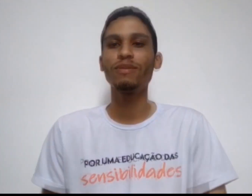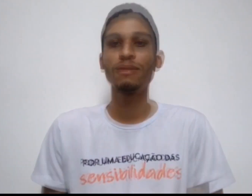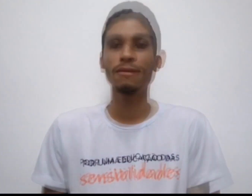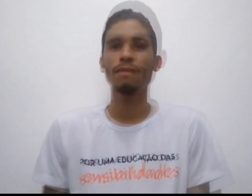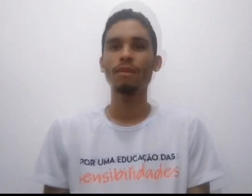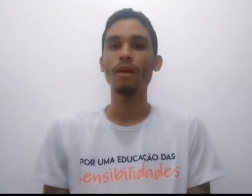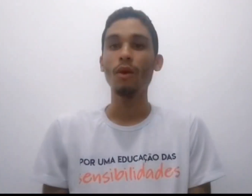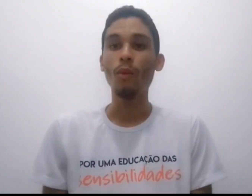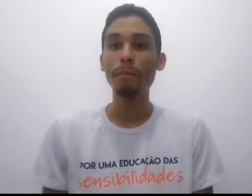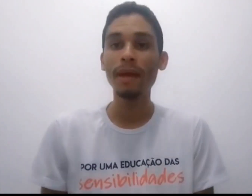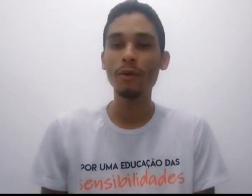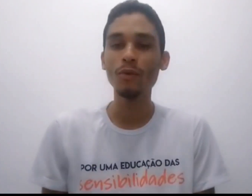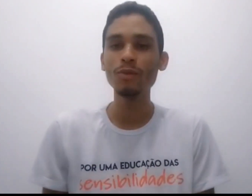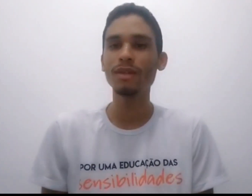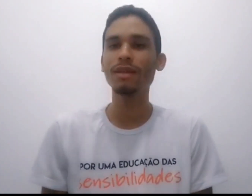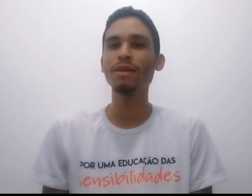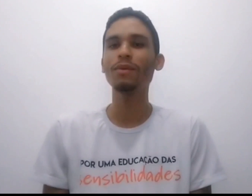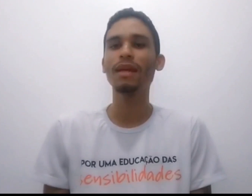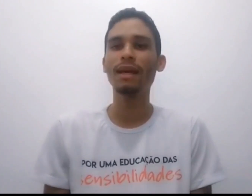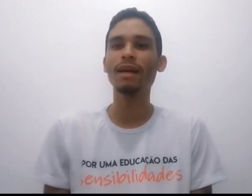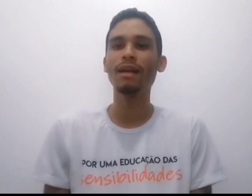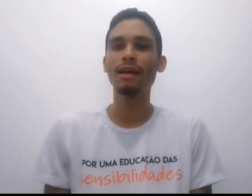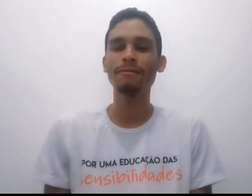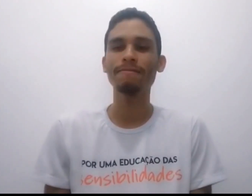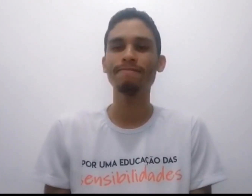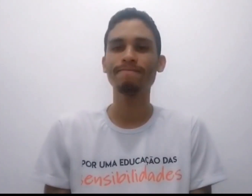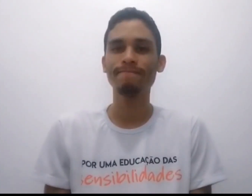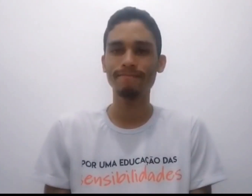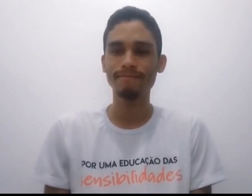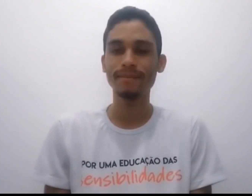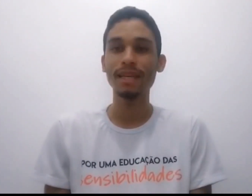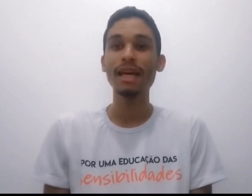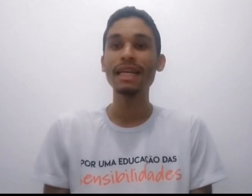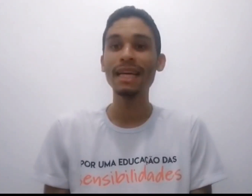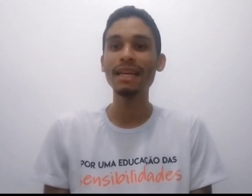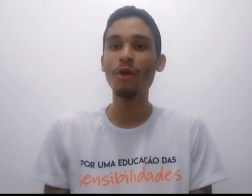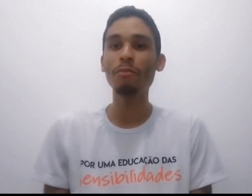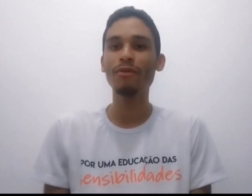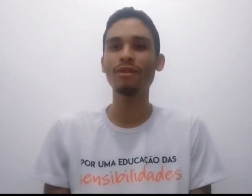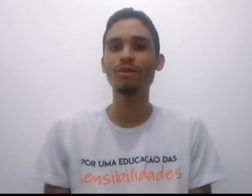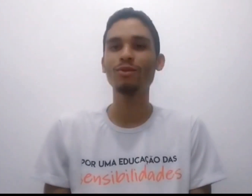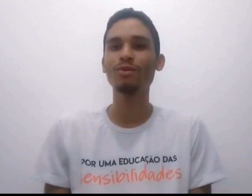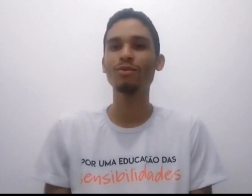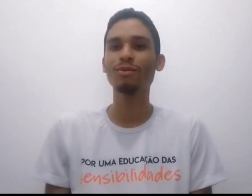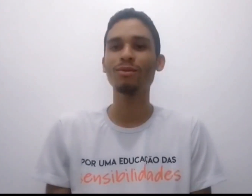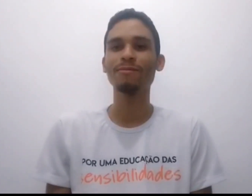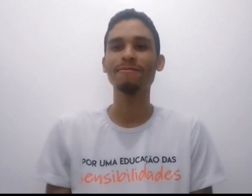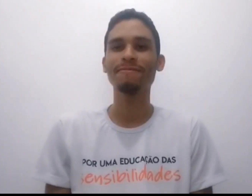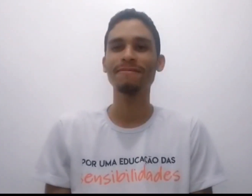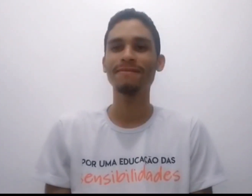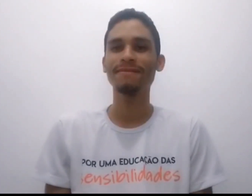ouvintes. Uma pergunta que não quer calar. Quem é o professor do surdo?